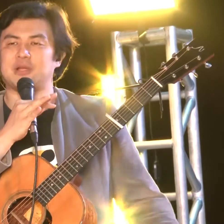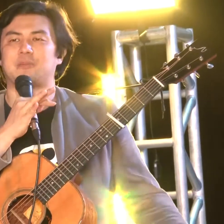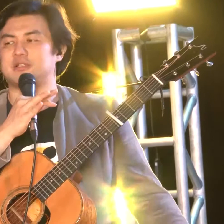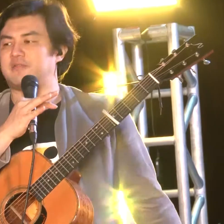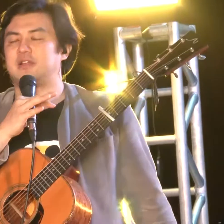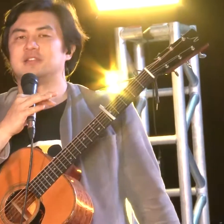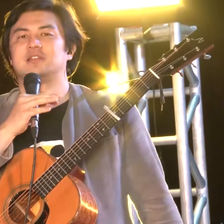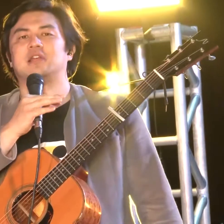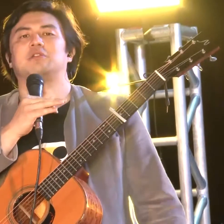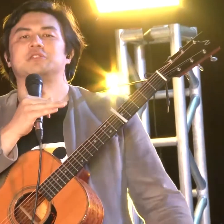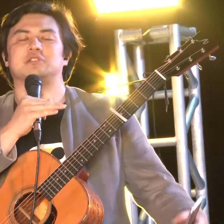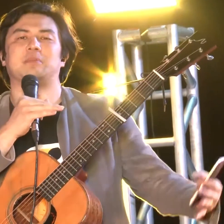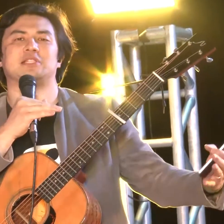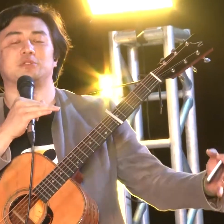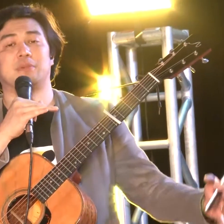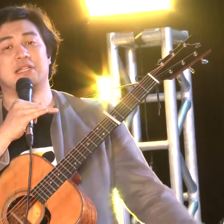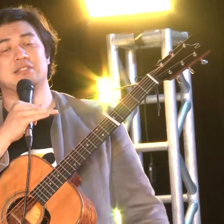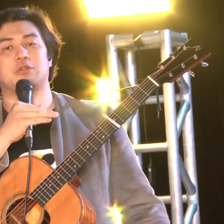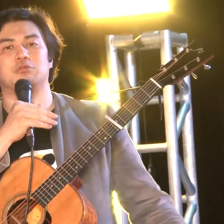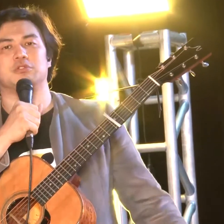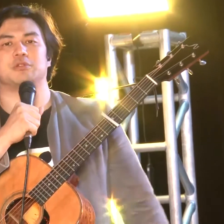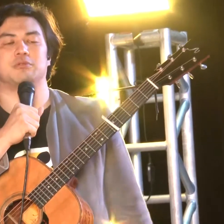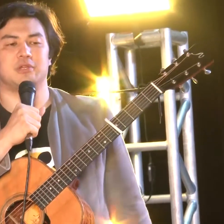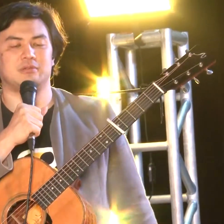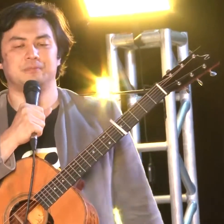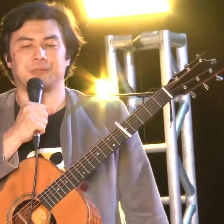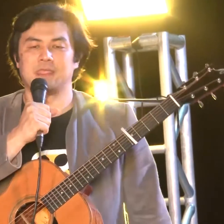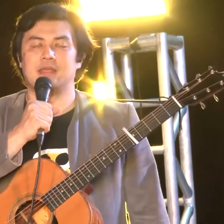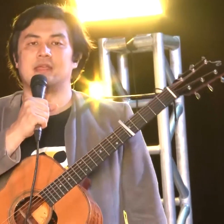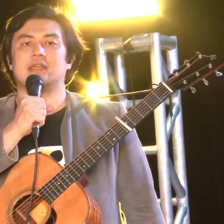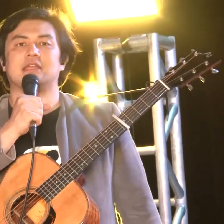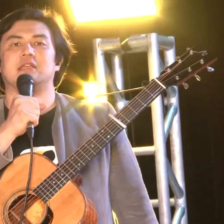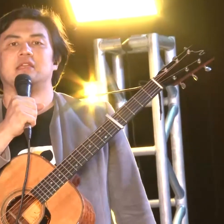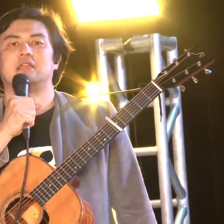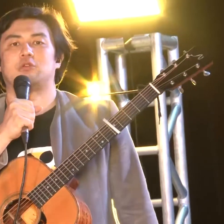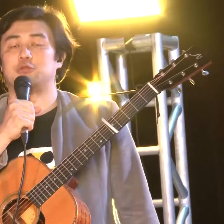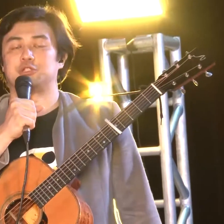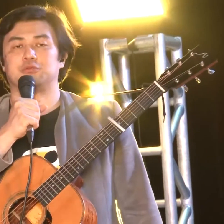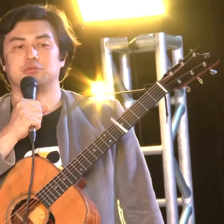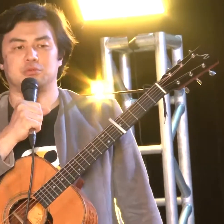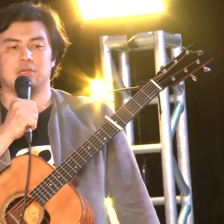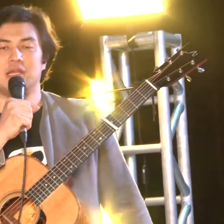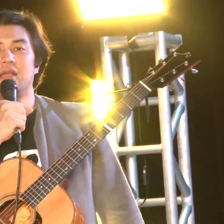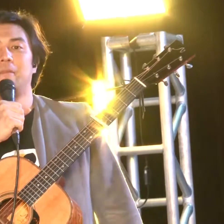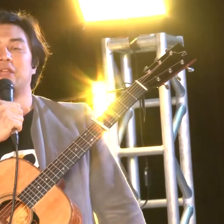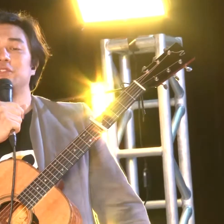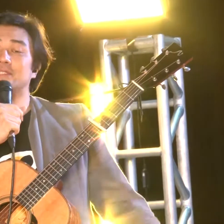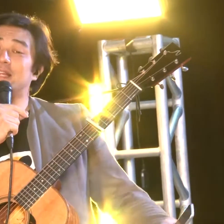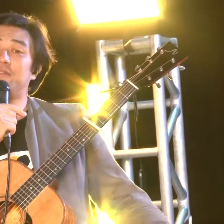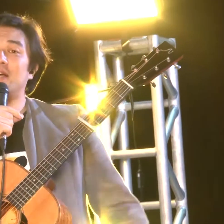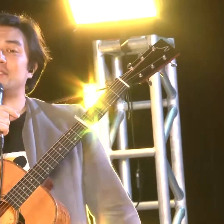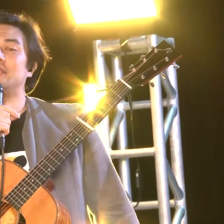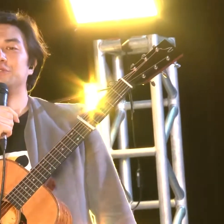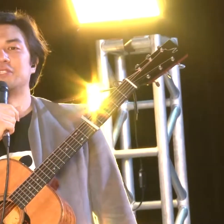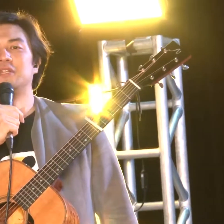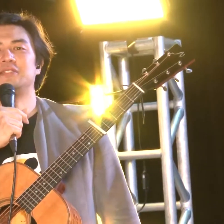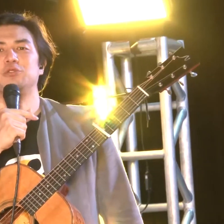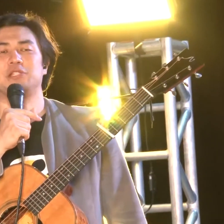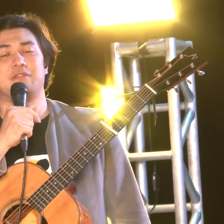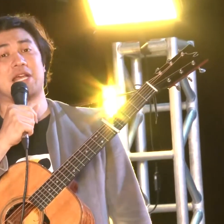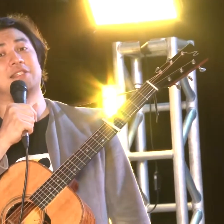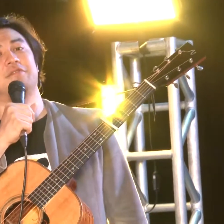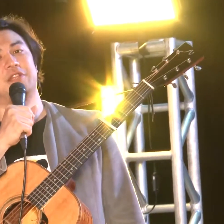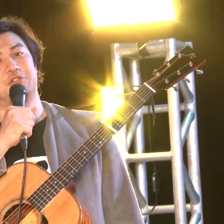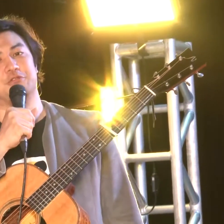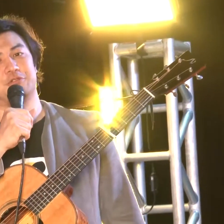o tema da perseverança, né? Nós estabelecemos uma lista com o 288 e com o Instituto, para que vocês gravassem hinos dessa lista e